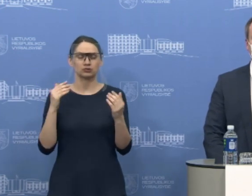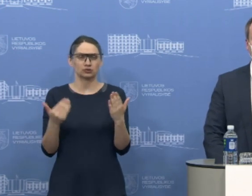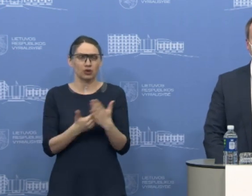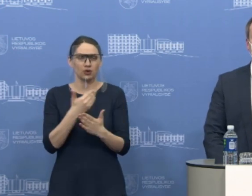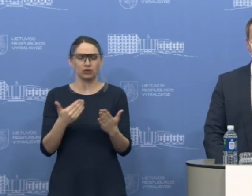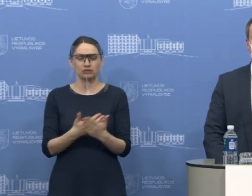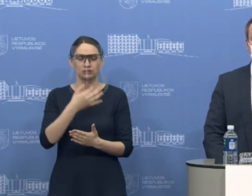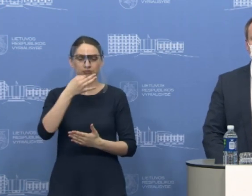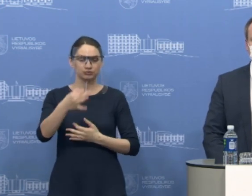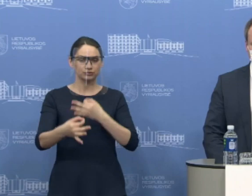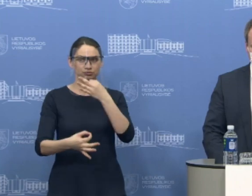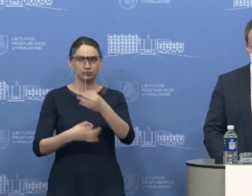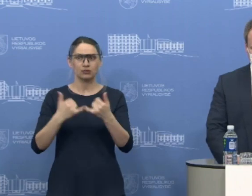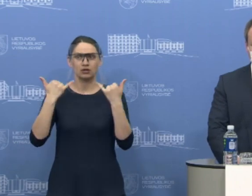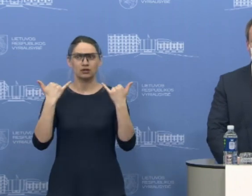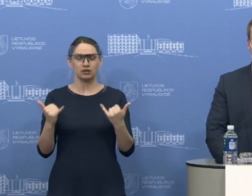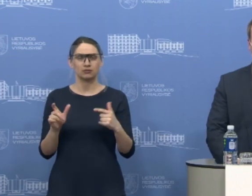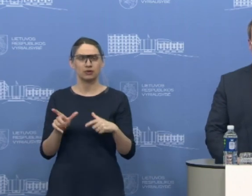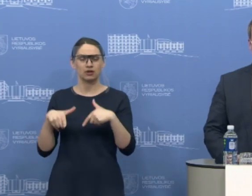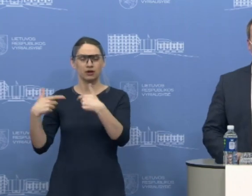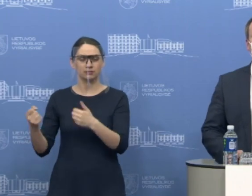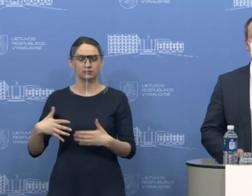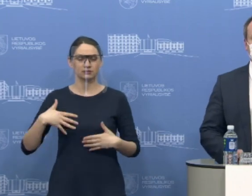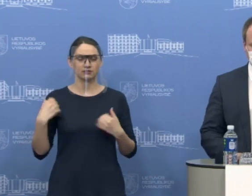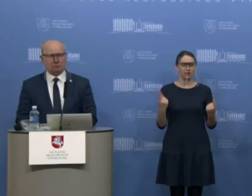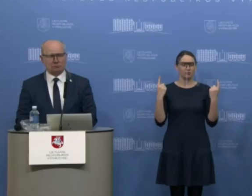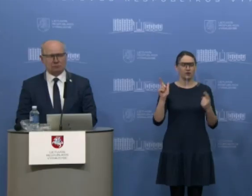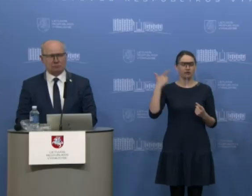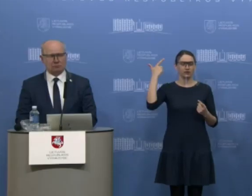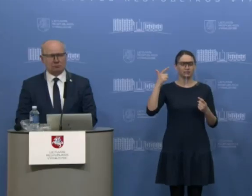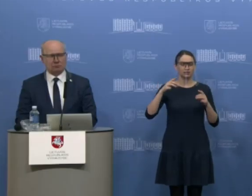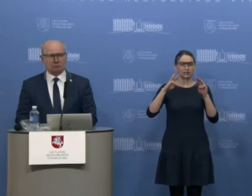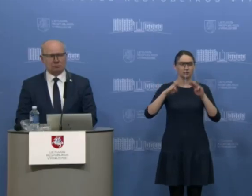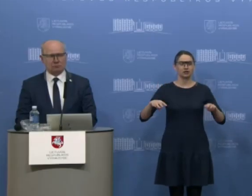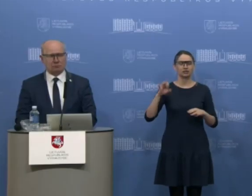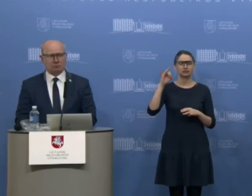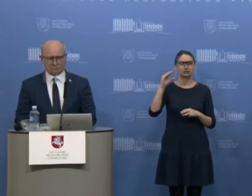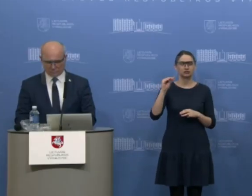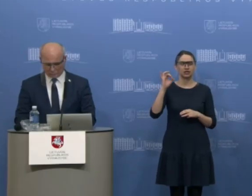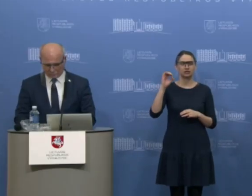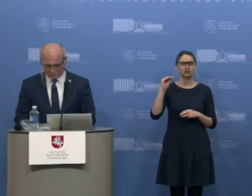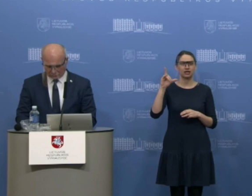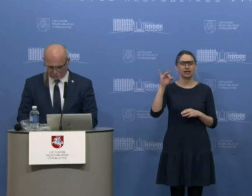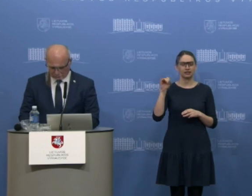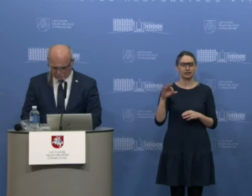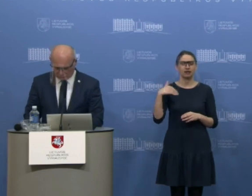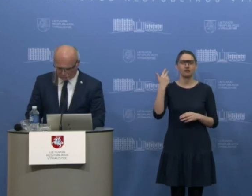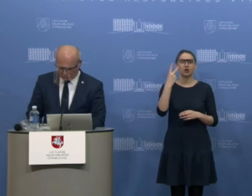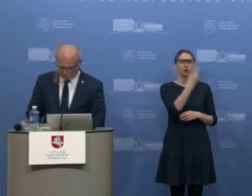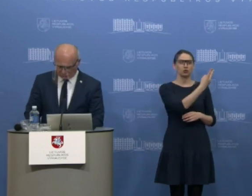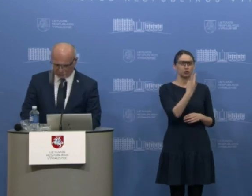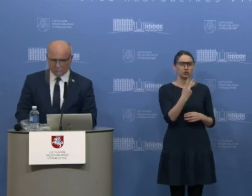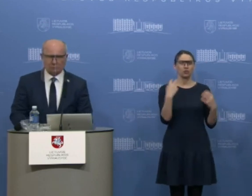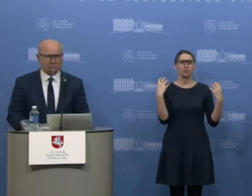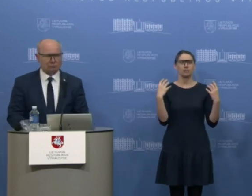tokios naujienos. Ir dabar perduodų žodį Sveikatos apsaugos viceministrui Algirdui Šešelgiai. Po to du merai